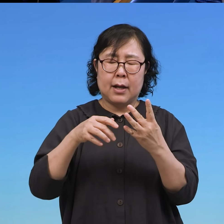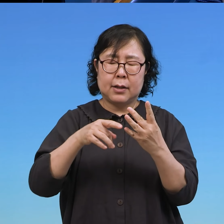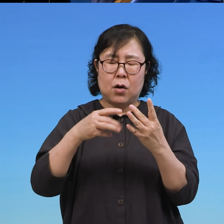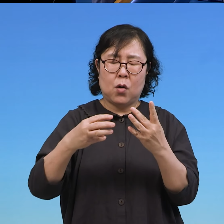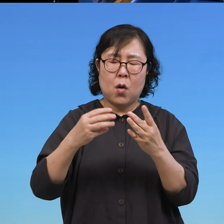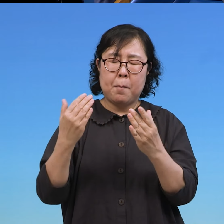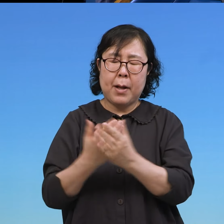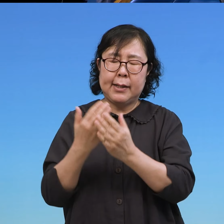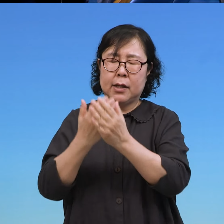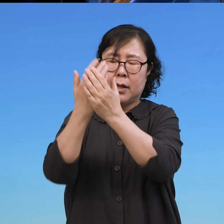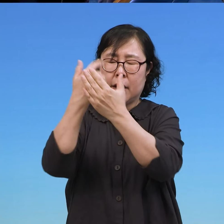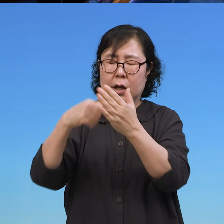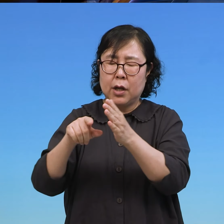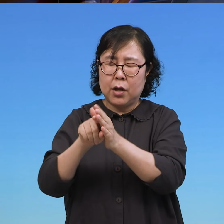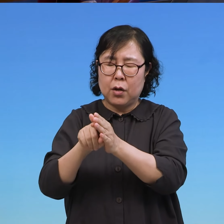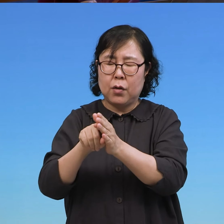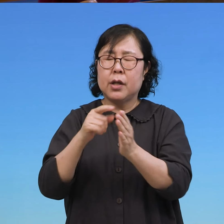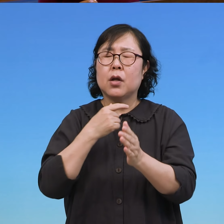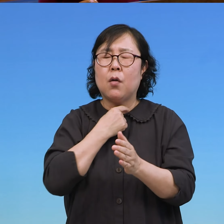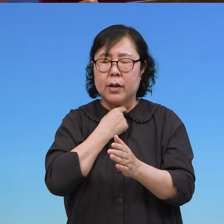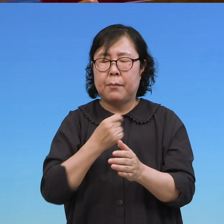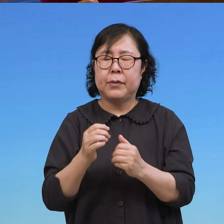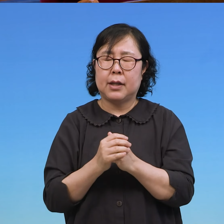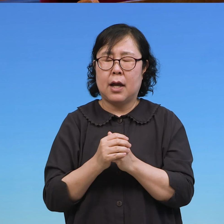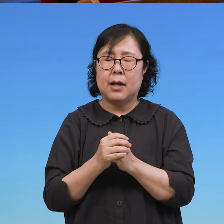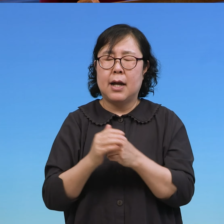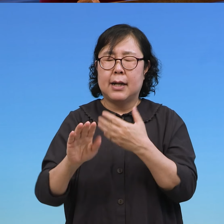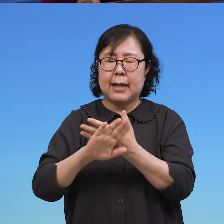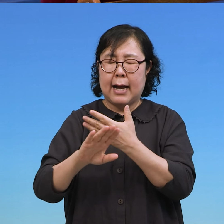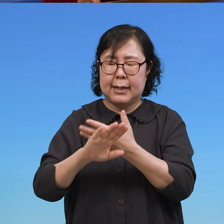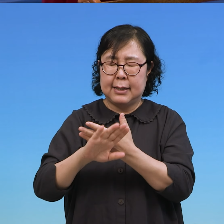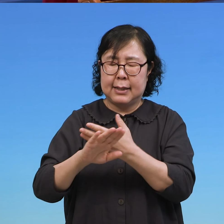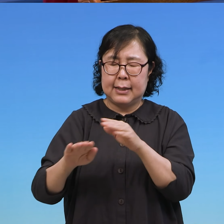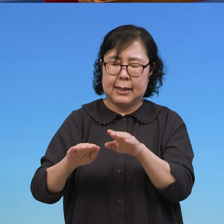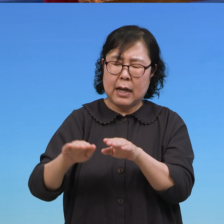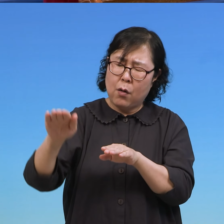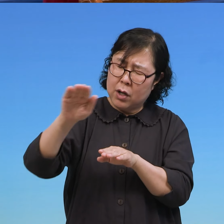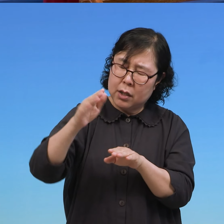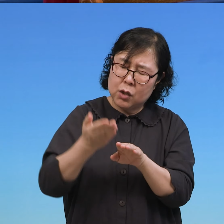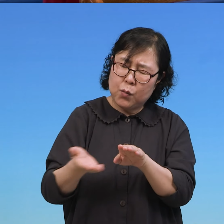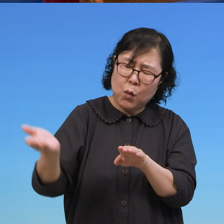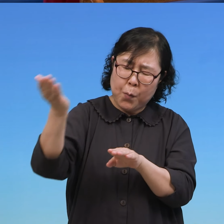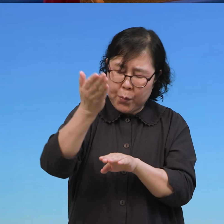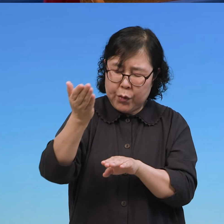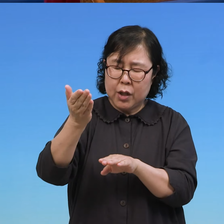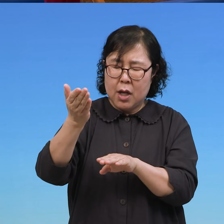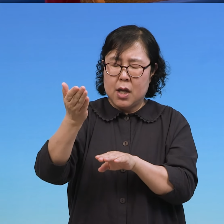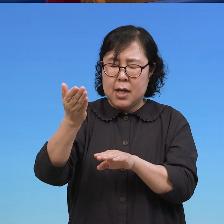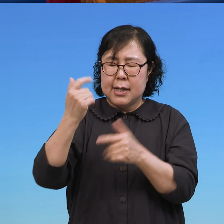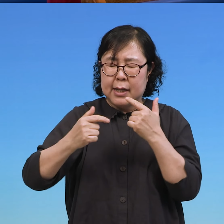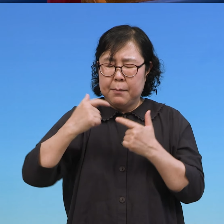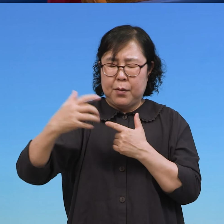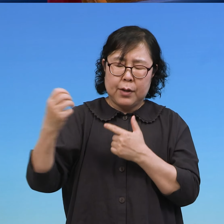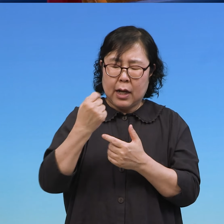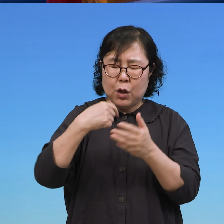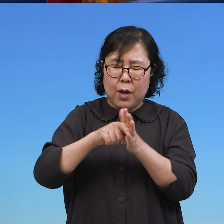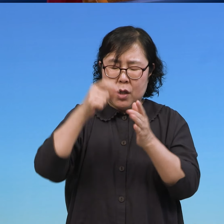4절로 건너가기를 원합니다. 또 다른 차원의 기쁨을 누리기 위하여 울며 씨를 뿌리기 원합니다.